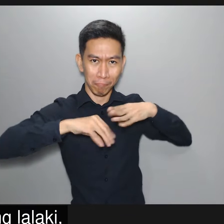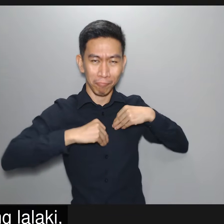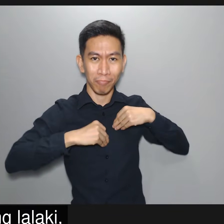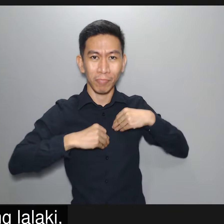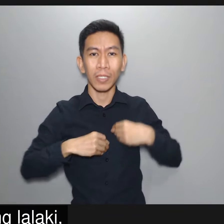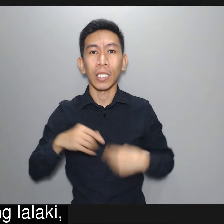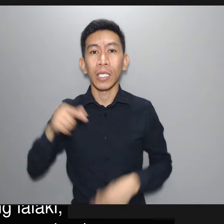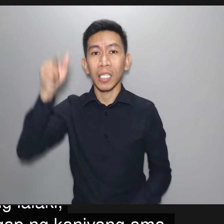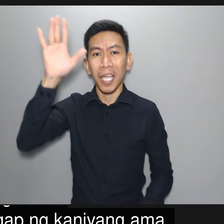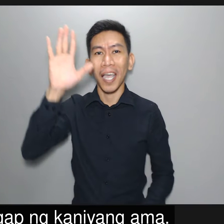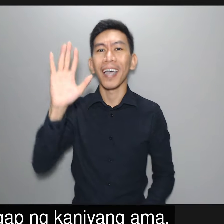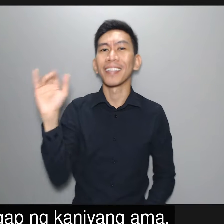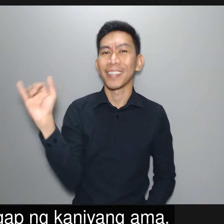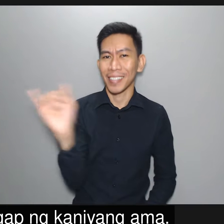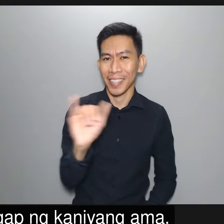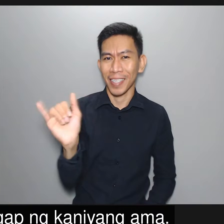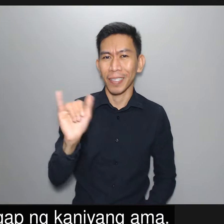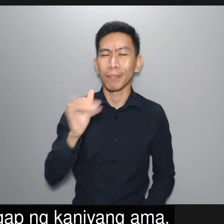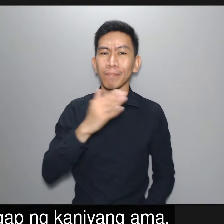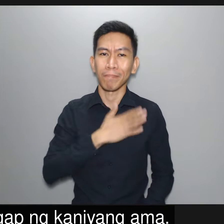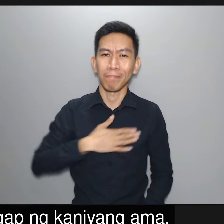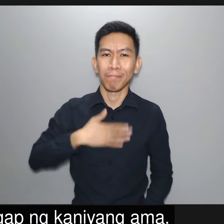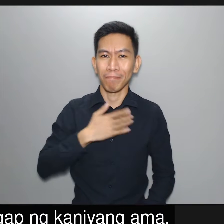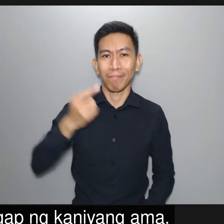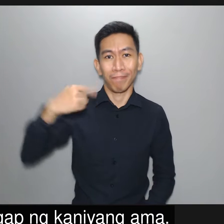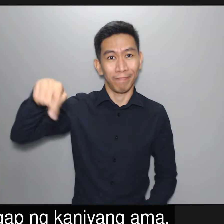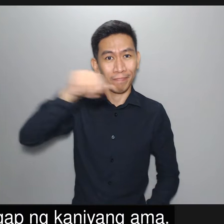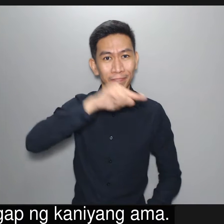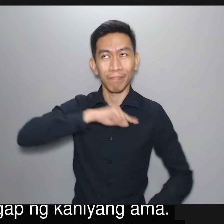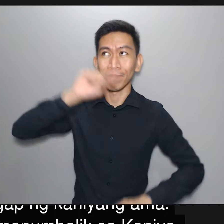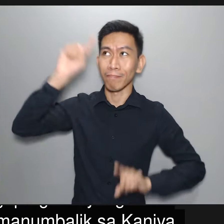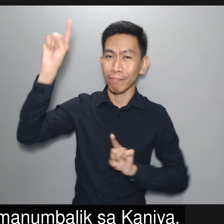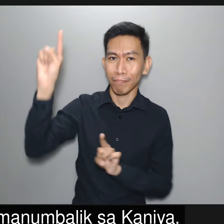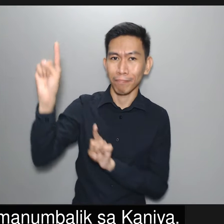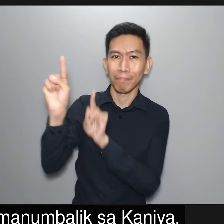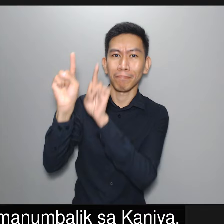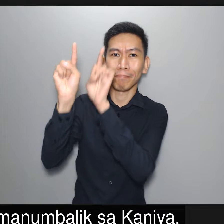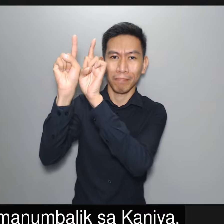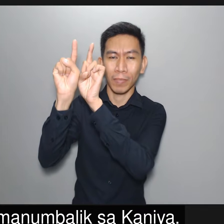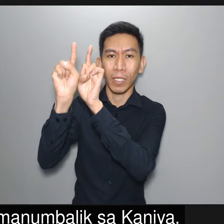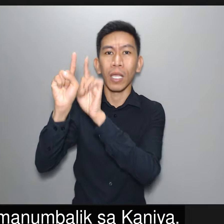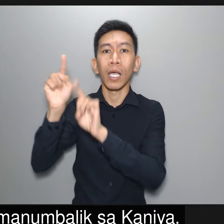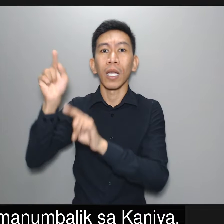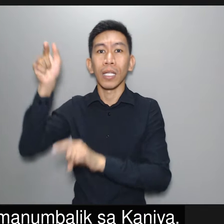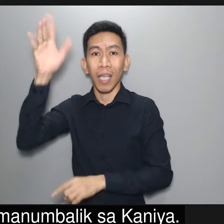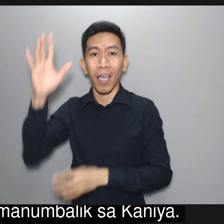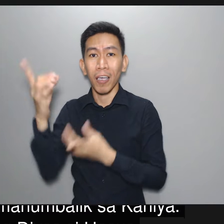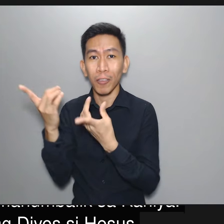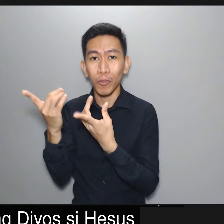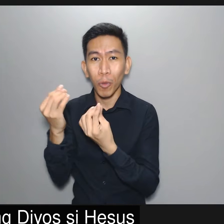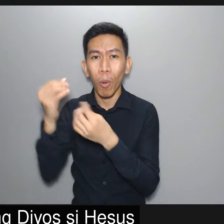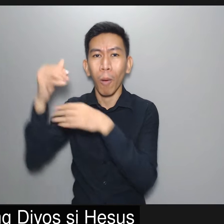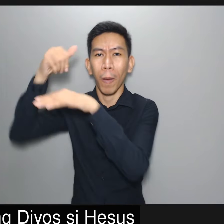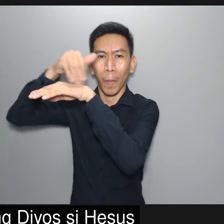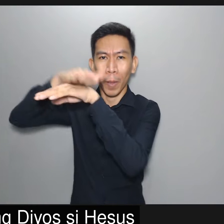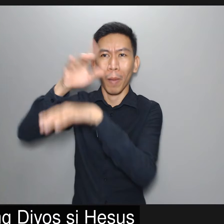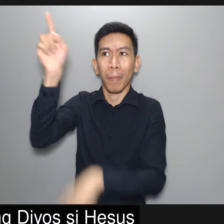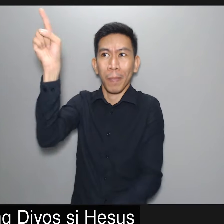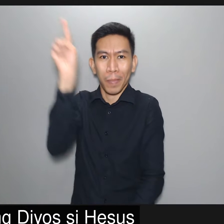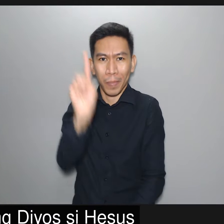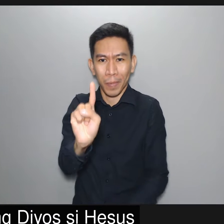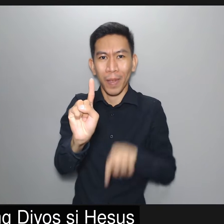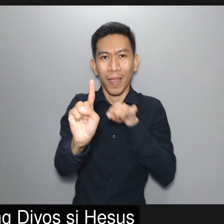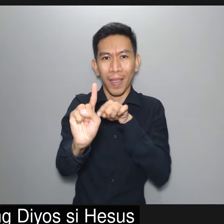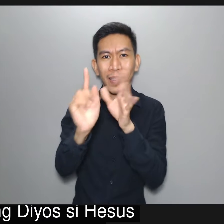sa Kanya. Dahil dito, sinugo ng Diyos si Jesus upang ibalik tayo sa Kanya. Si Jesus